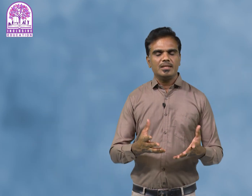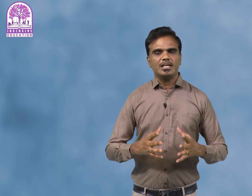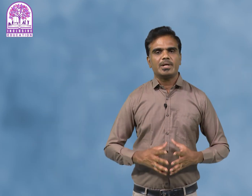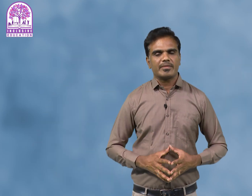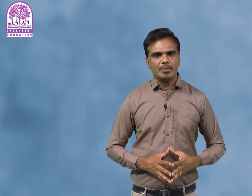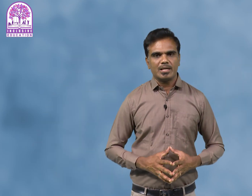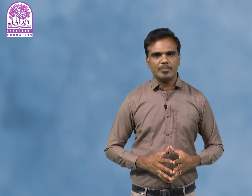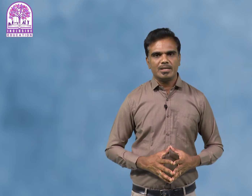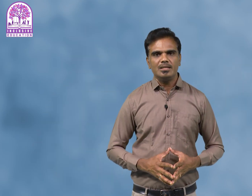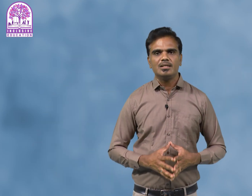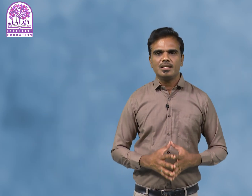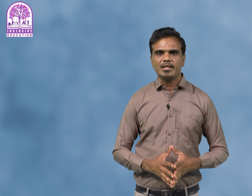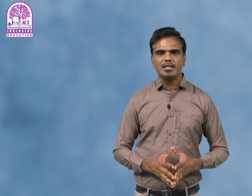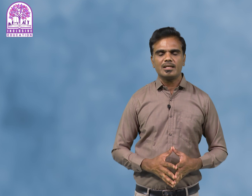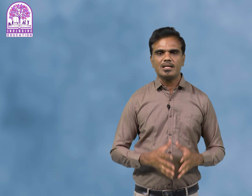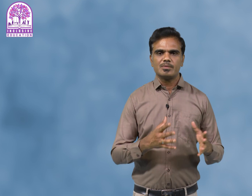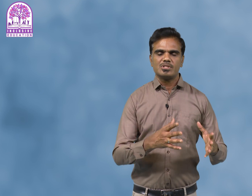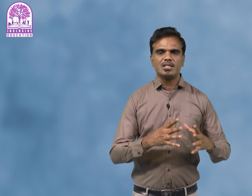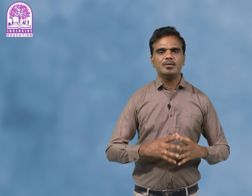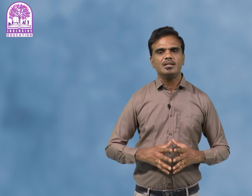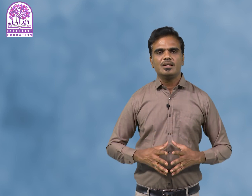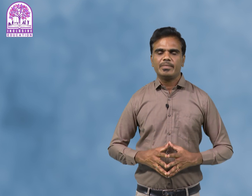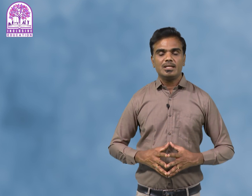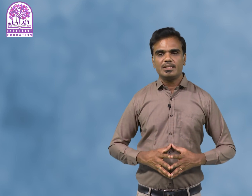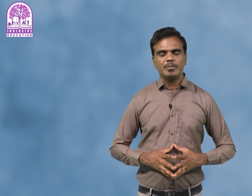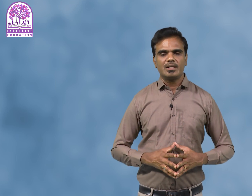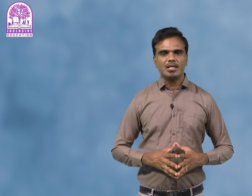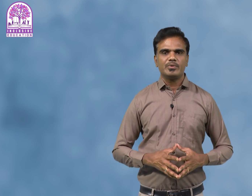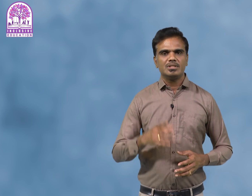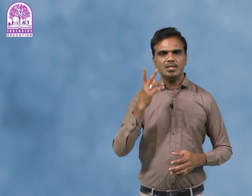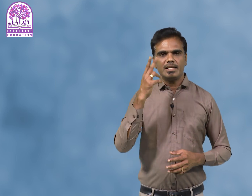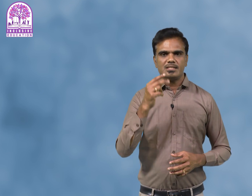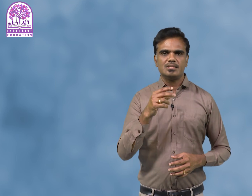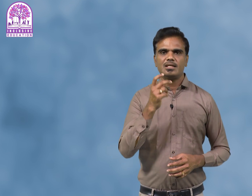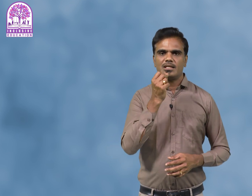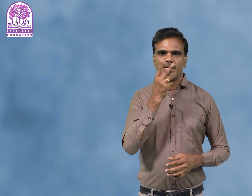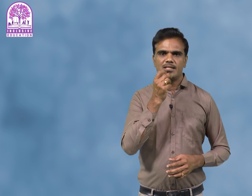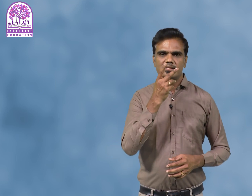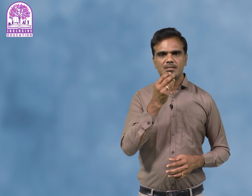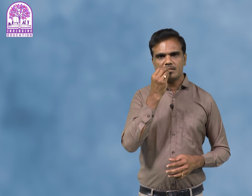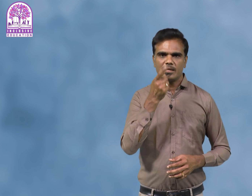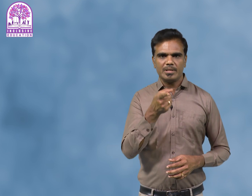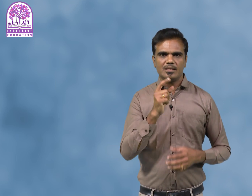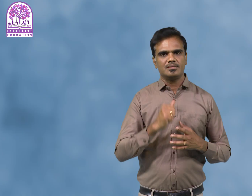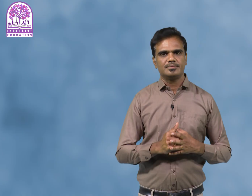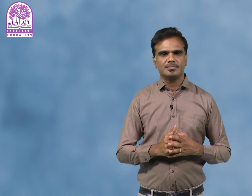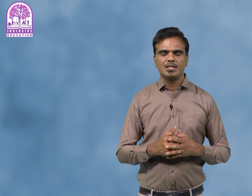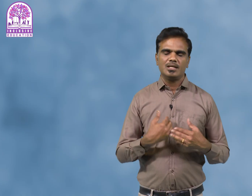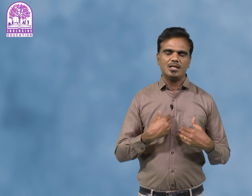நீங்கள் மாணவர்கள்ட்ட பார்க்குறப்ப நீங்கள் என்ன கேட்குறீங்க, சப்போஸ் நீங்கள் மதிய நேரத்தில் பார்க்குறீங்க, அப்போ வந்து லஞ்சு இல்லைன்னா லஞ்சு சாப்பிட்டியா.